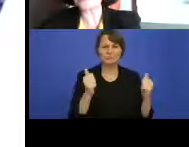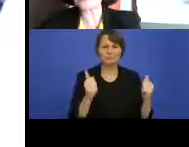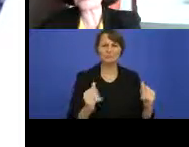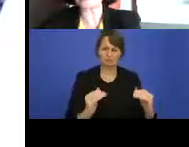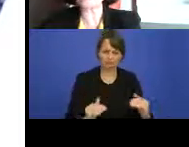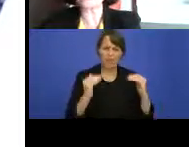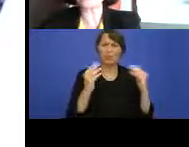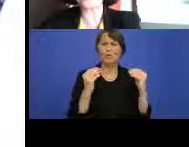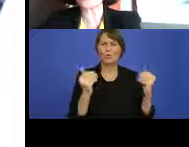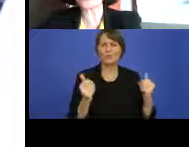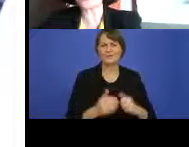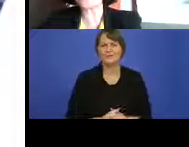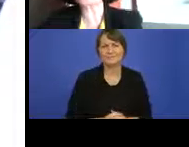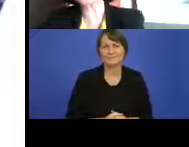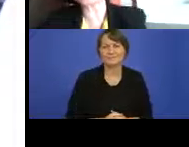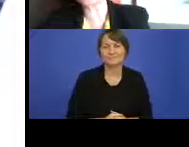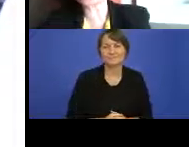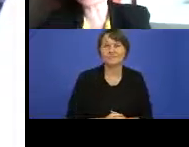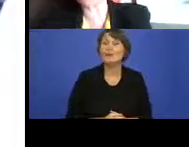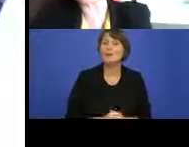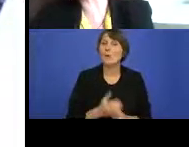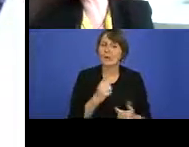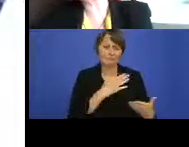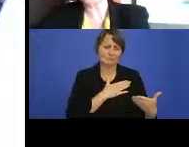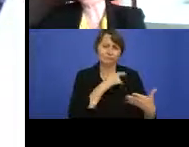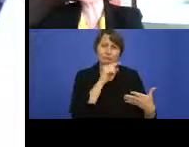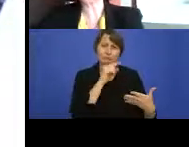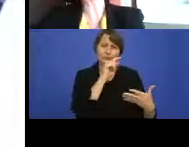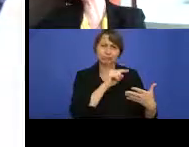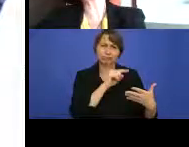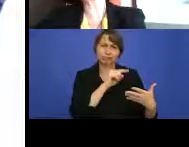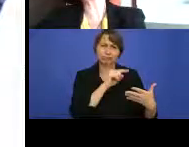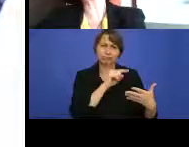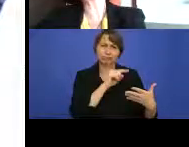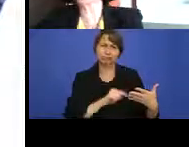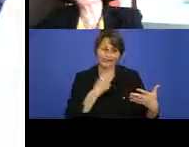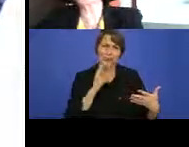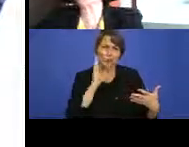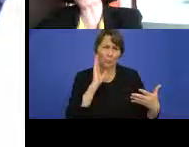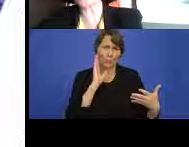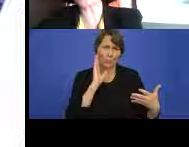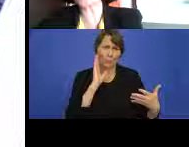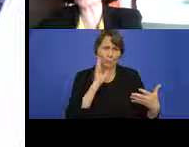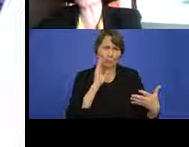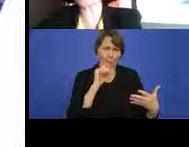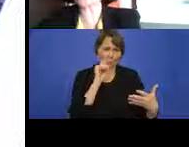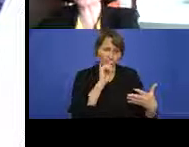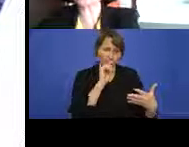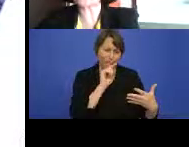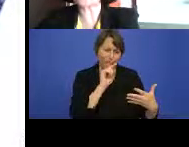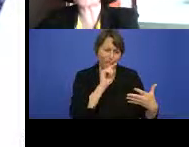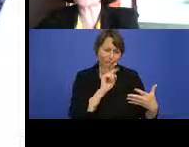reposer sur les normes. Malgré ces engagements, nous savons déjà, nous l'avons déjà